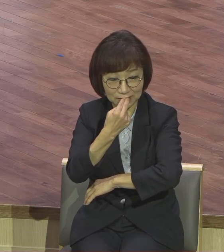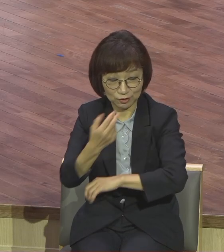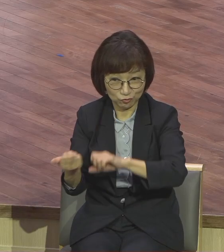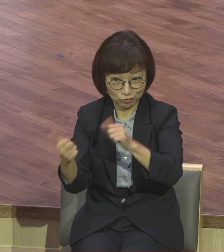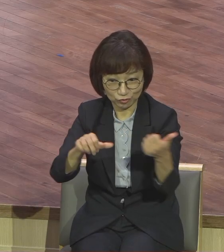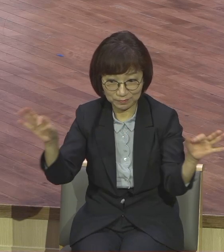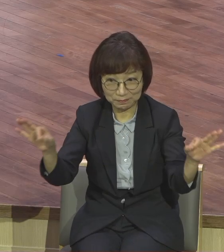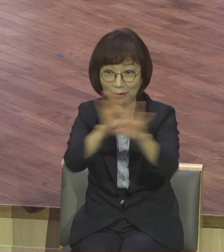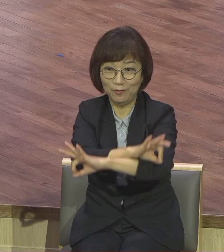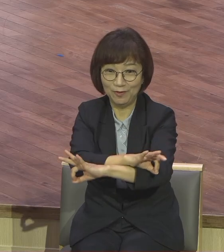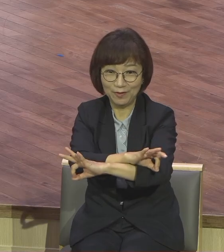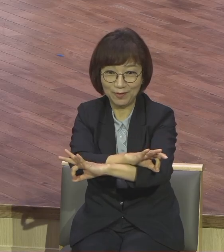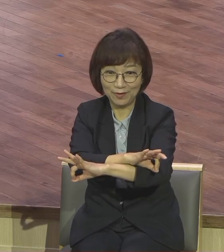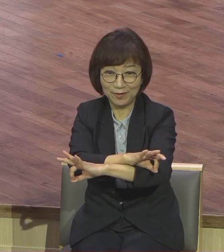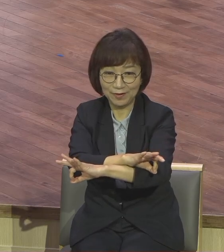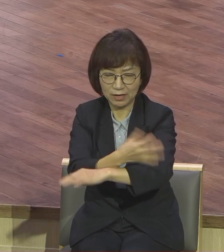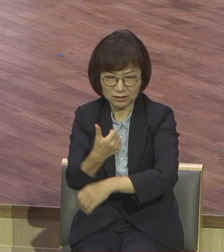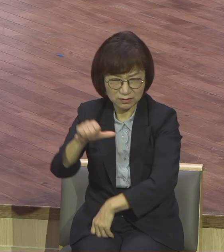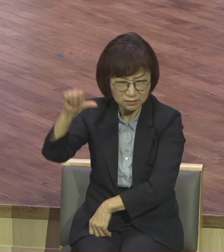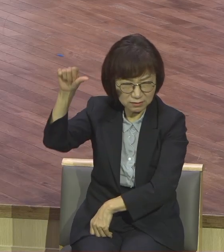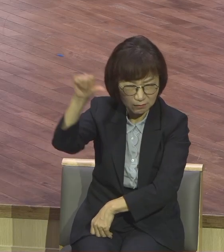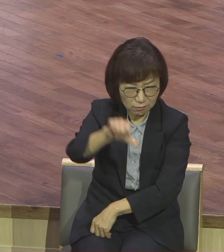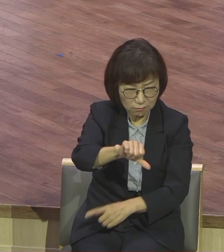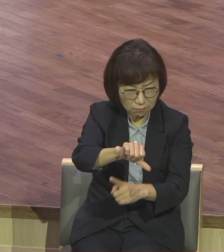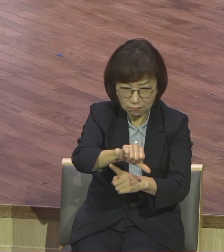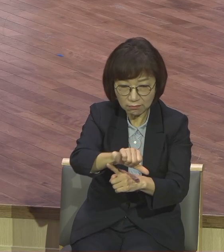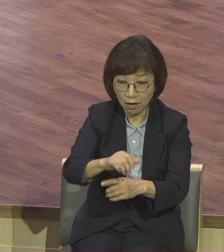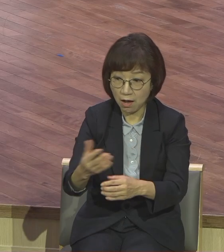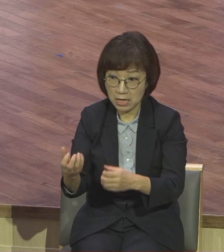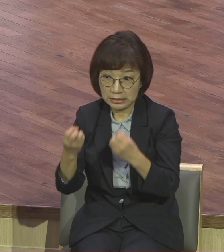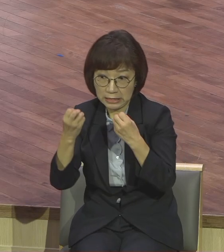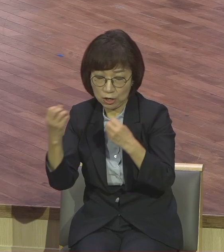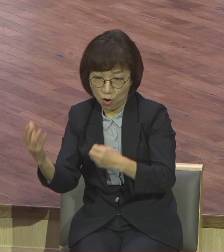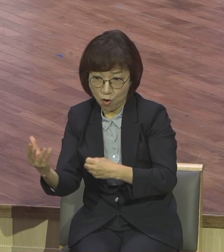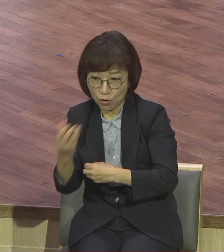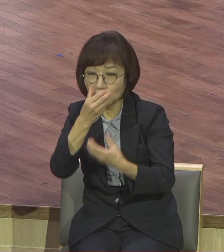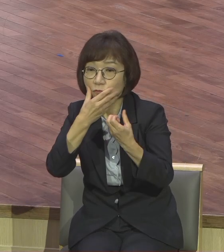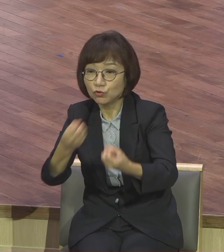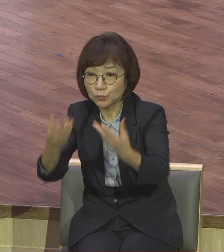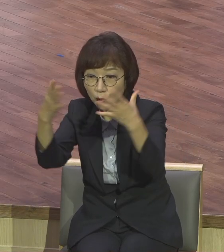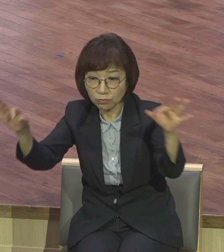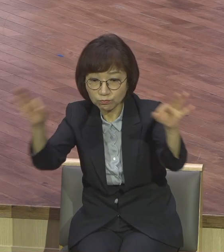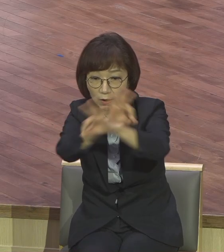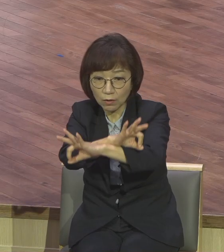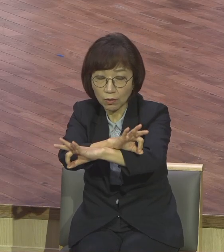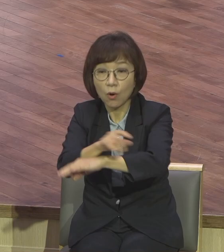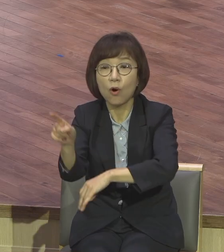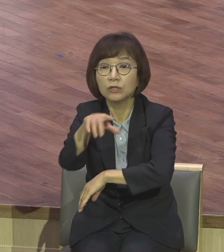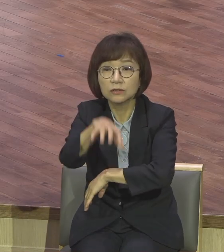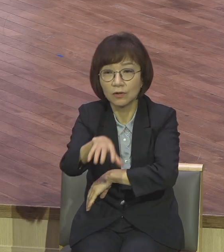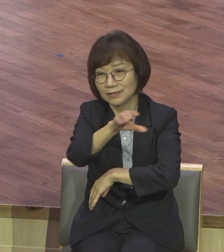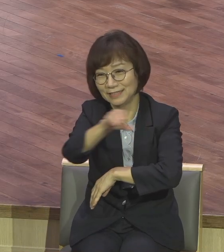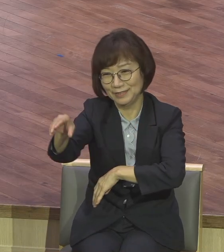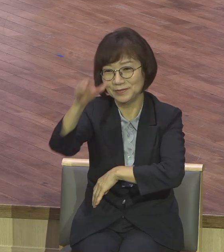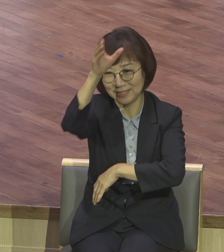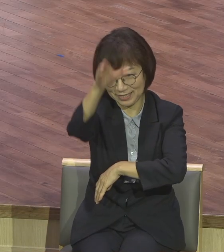인생의 저주가 하늘로부터 임하는 신령한 축복으로 교환된 곳이 십자가다.